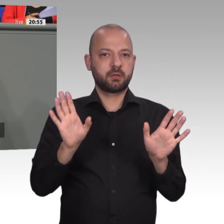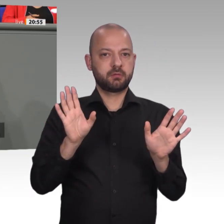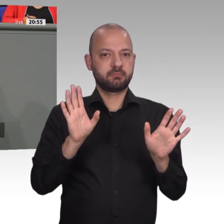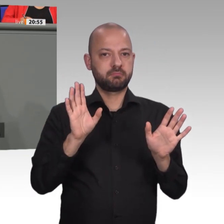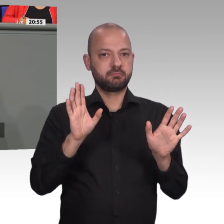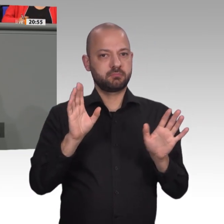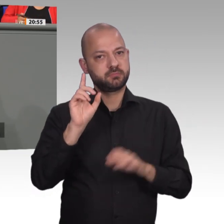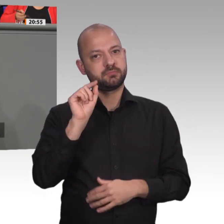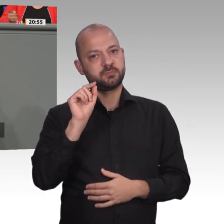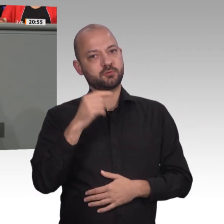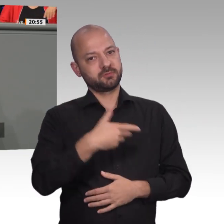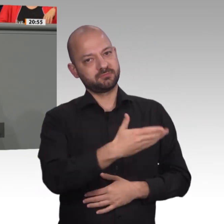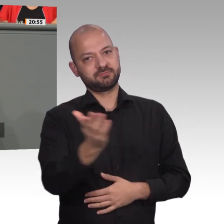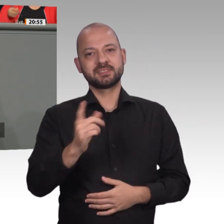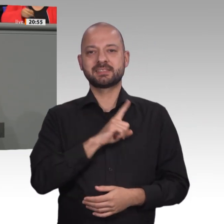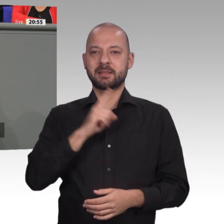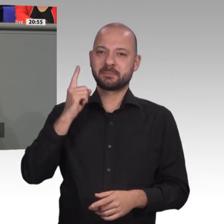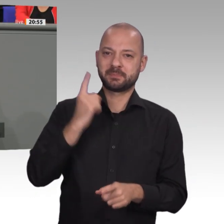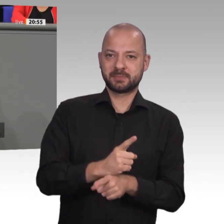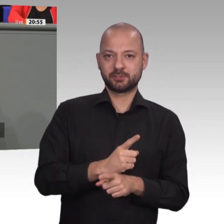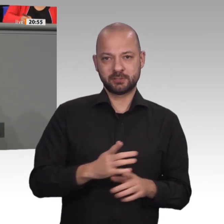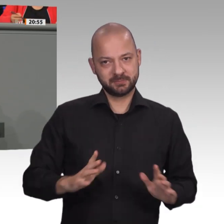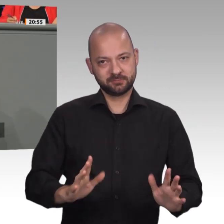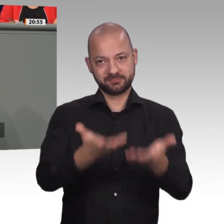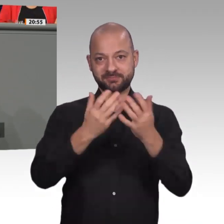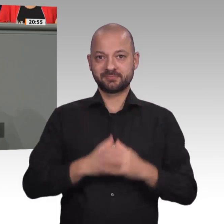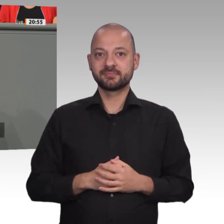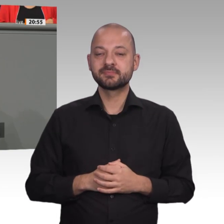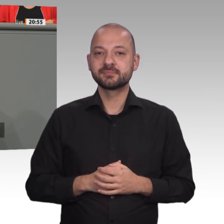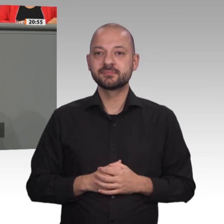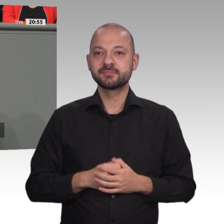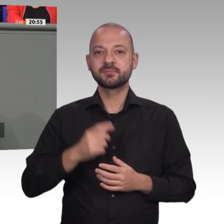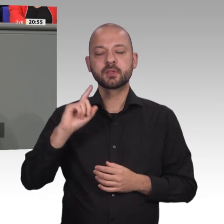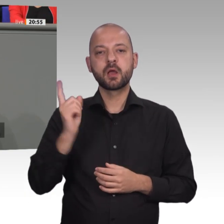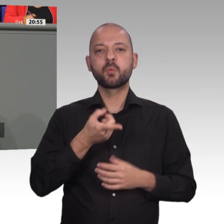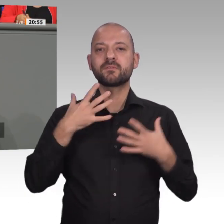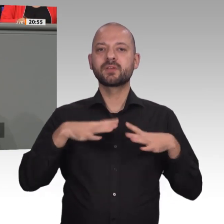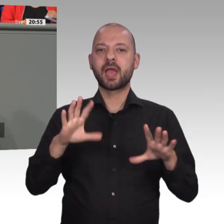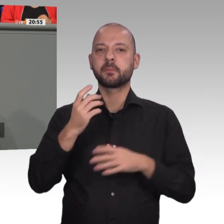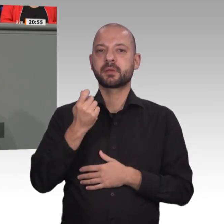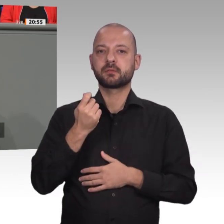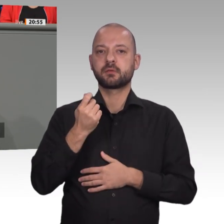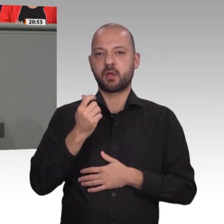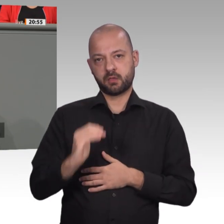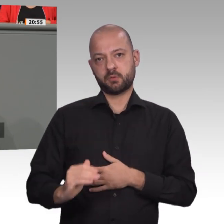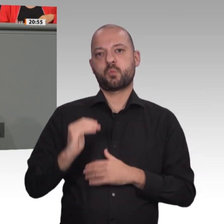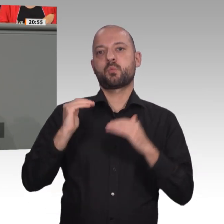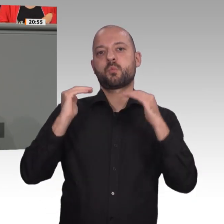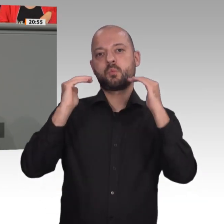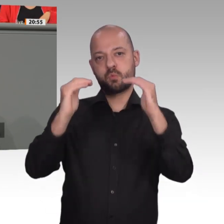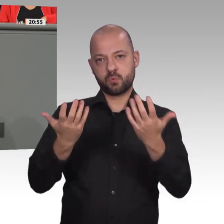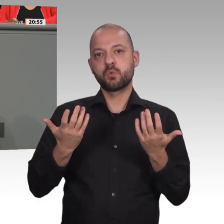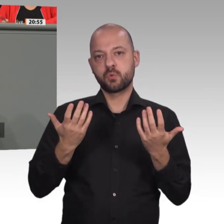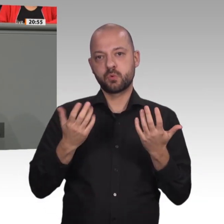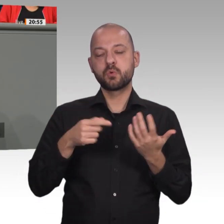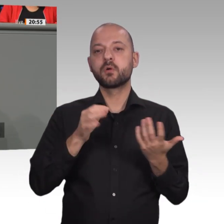daneben Leistungen der Hilfe zur Pflege oder der Eingliederungshilfe bezogen wurden. Mit dem Änderungsantrag wird nun klargestellt, dass dieser privilegierte Freibetrag auch